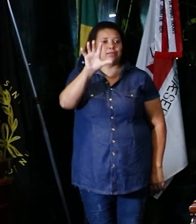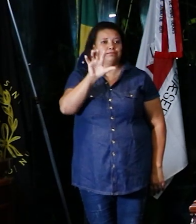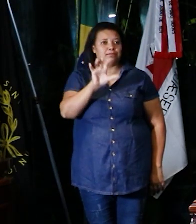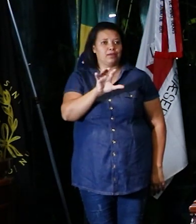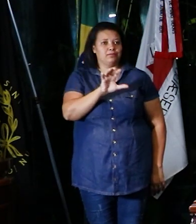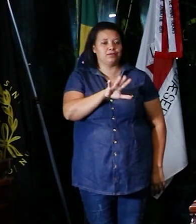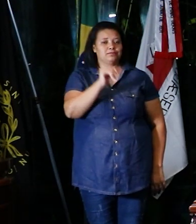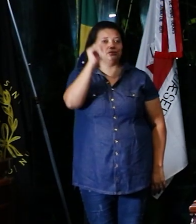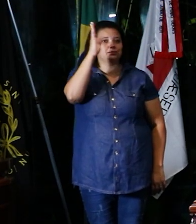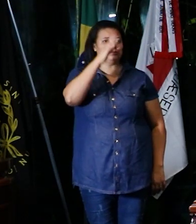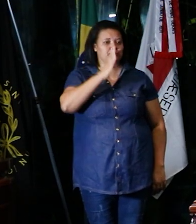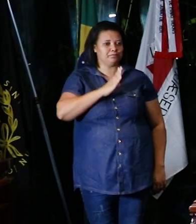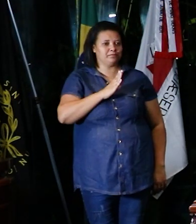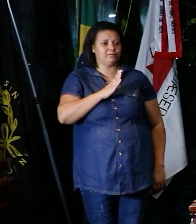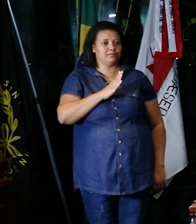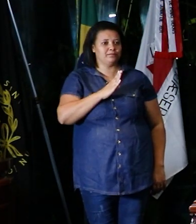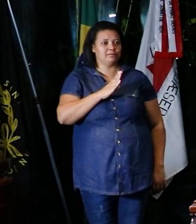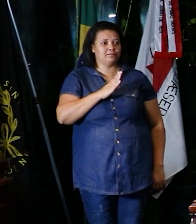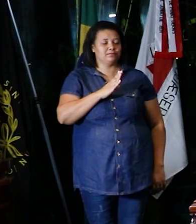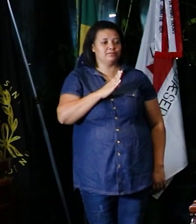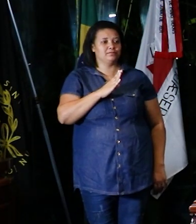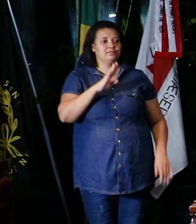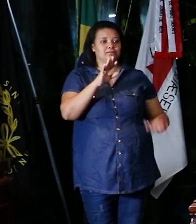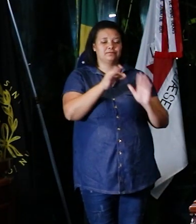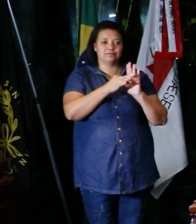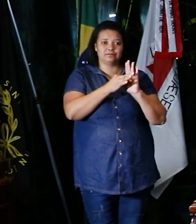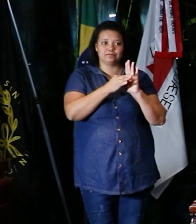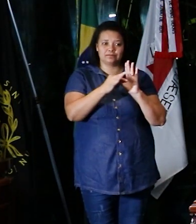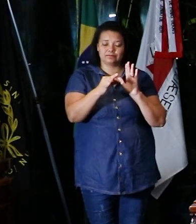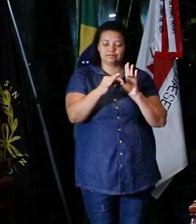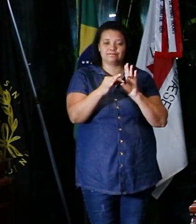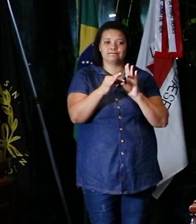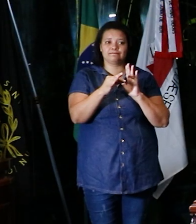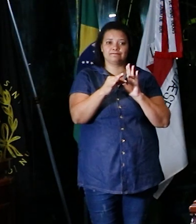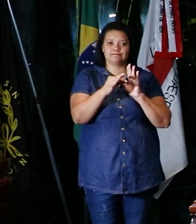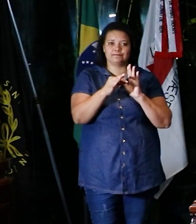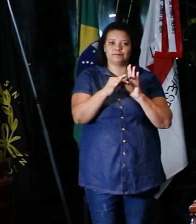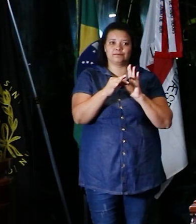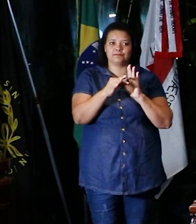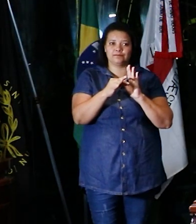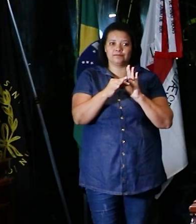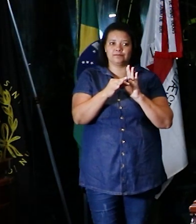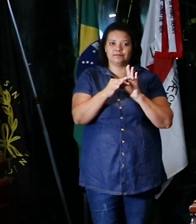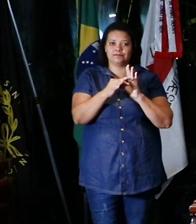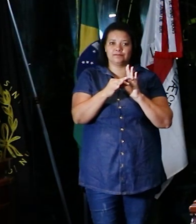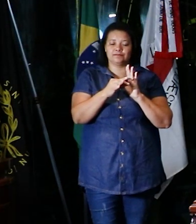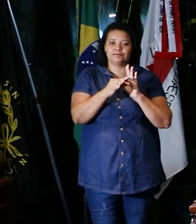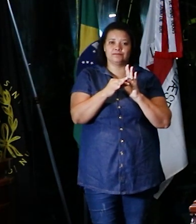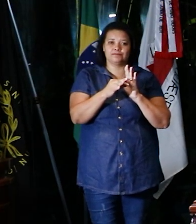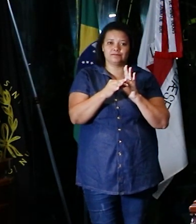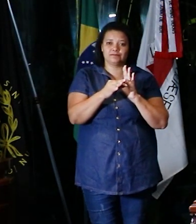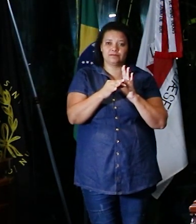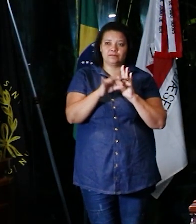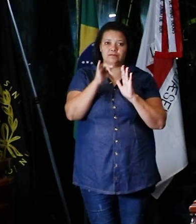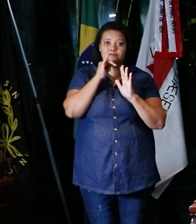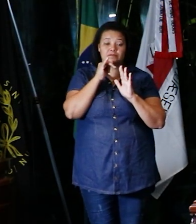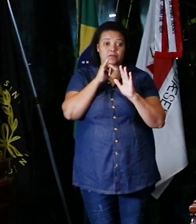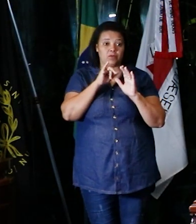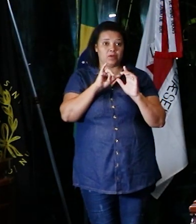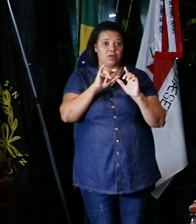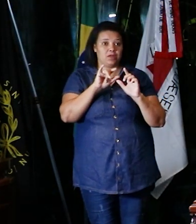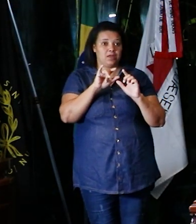Falava com todo mundo pela crônica. É, ele nunca recusou um programa de